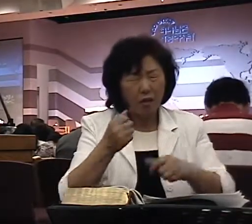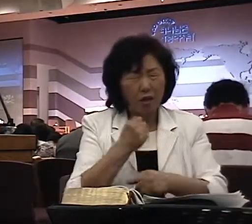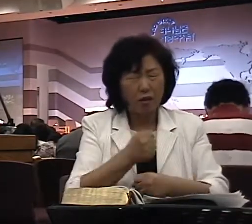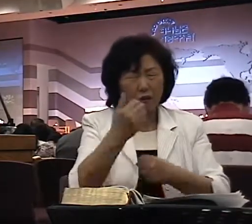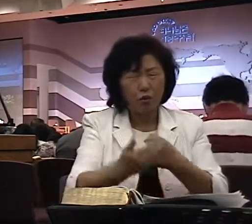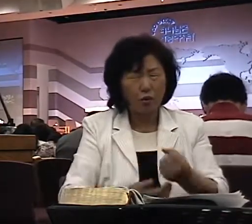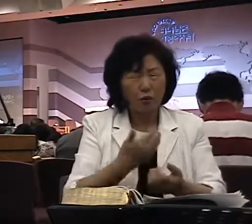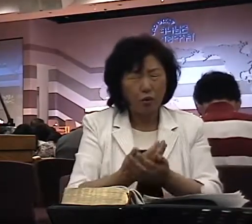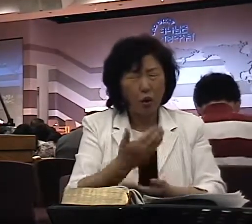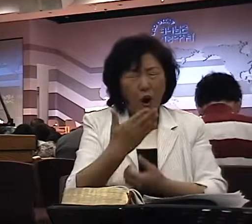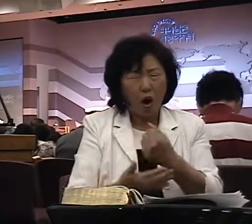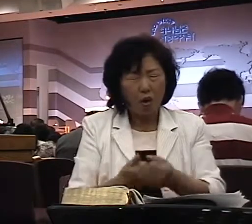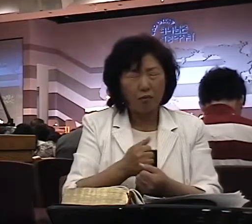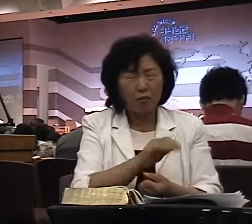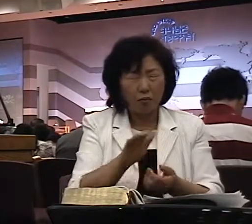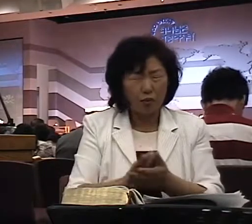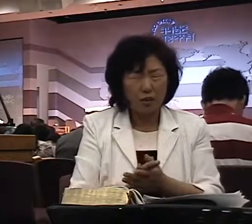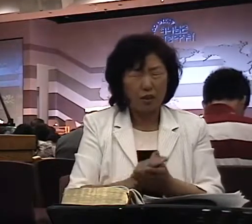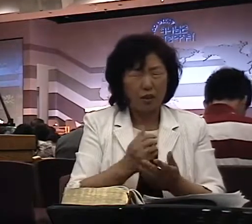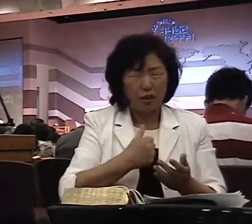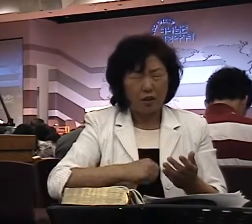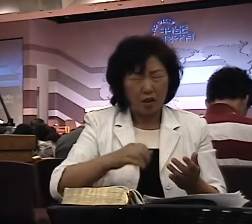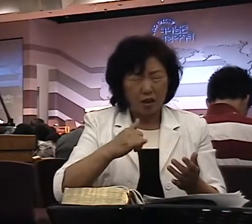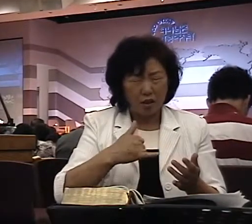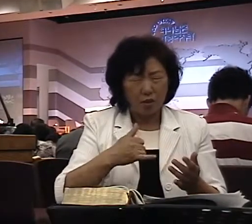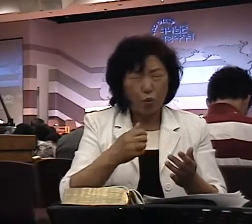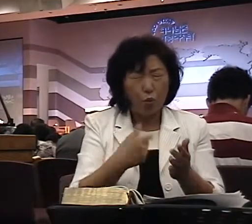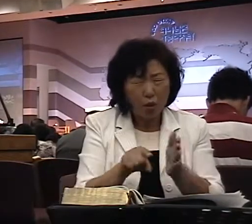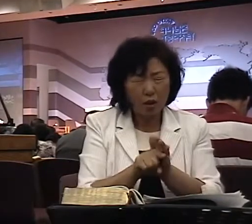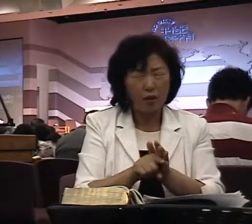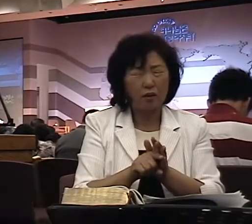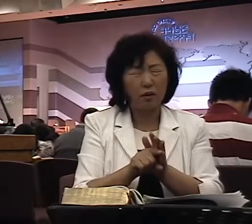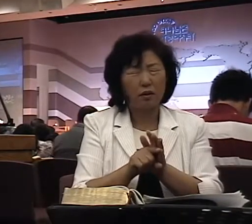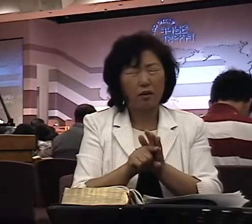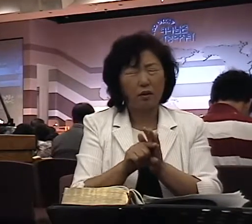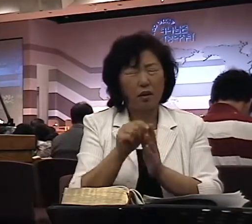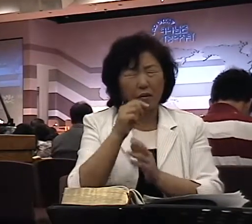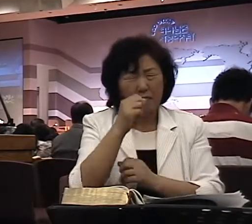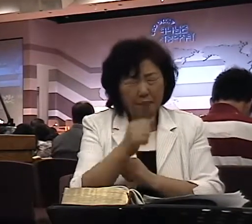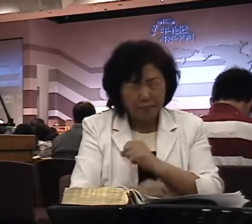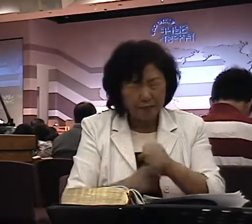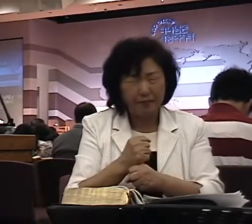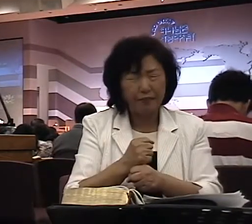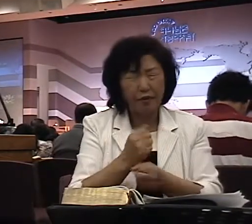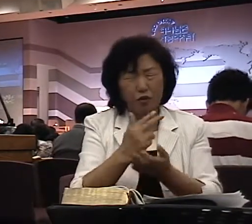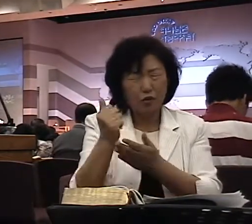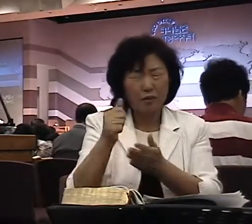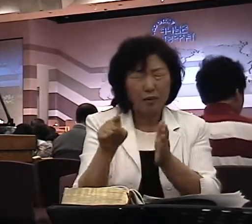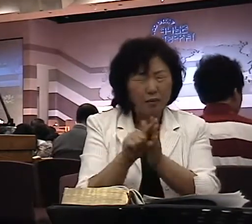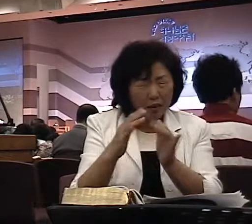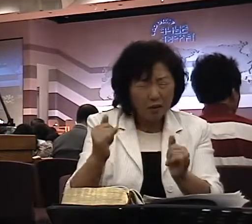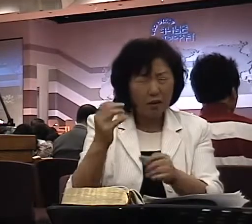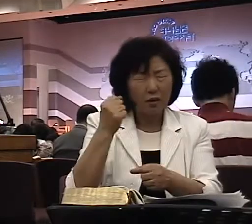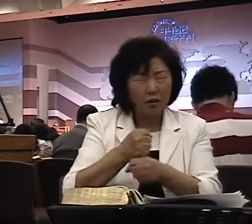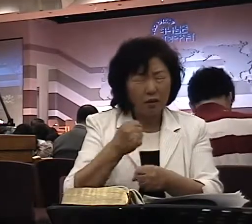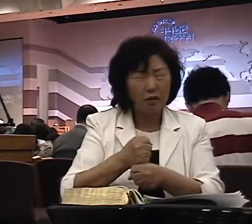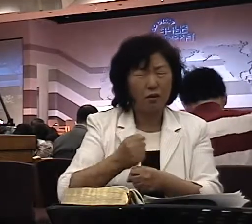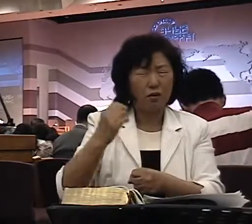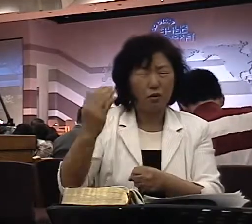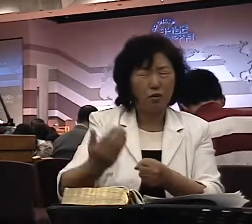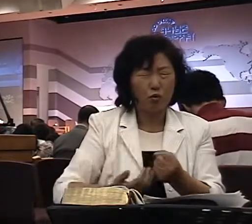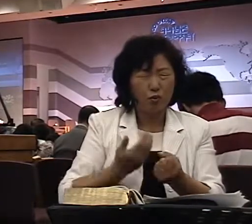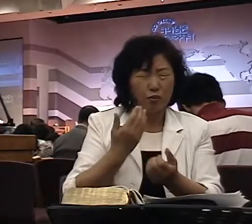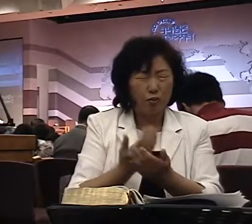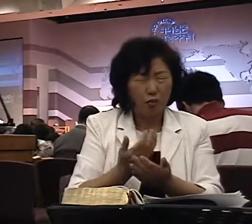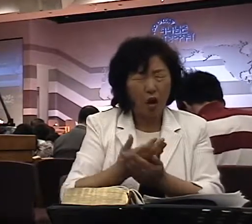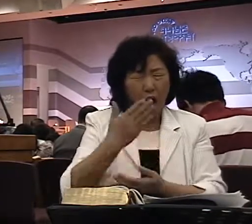아버지, 우리 사랑하는 자녀들을 위해 기도합니다. 하나님이 마음껏 사용할 수 있는 주님의 자녀들, 주님의 백성들 되게 하여